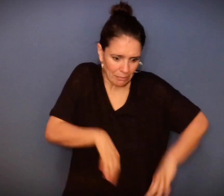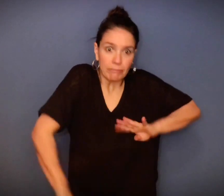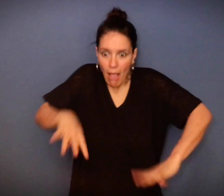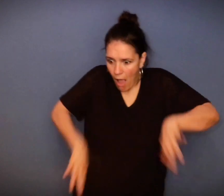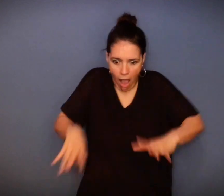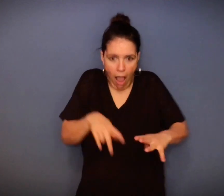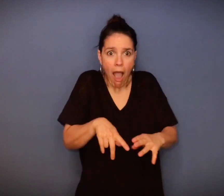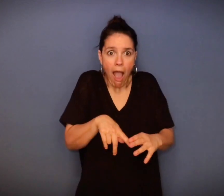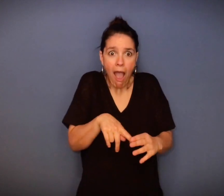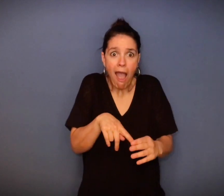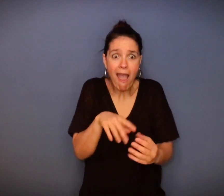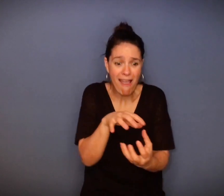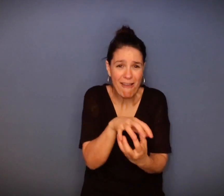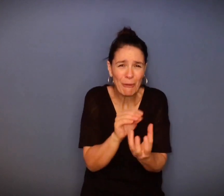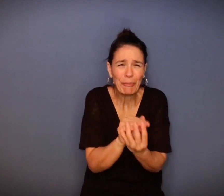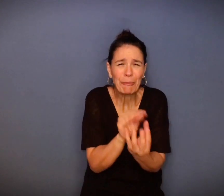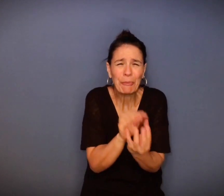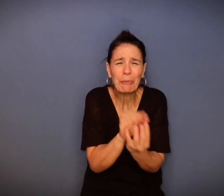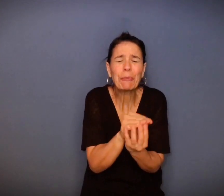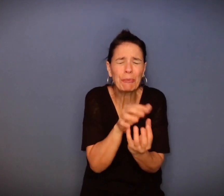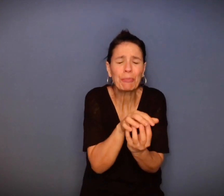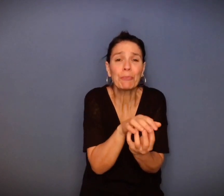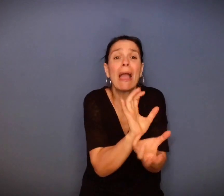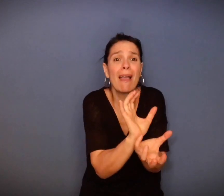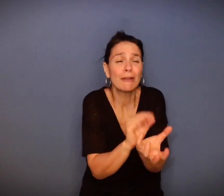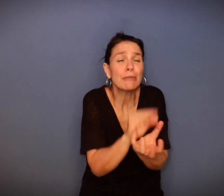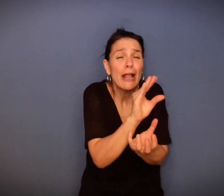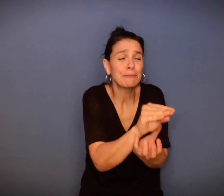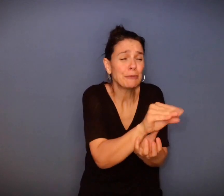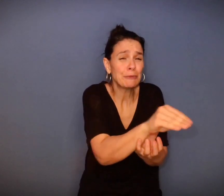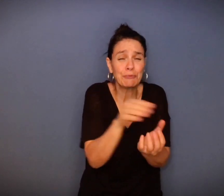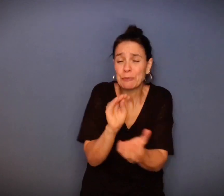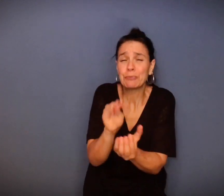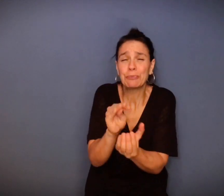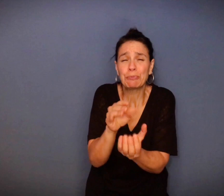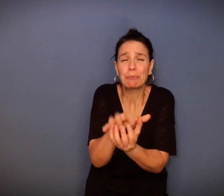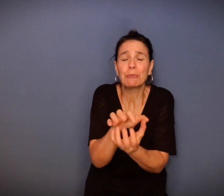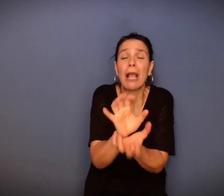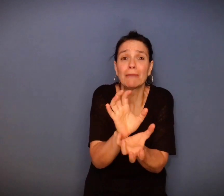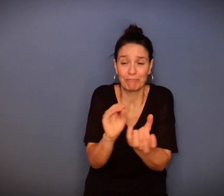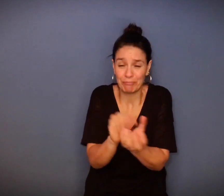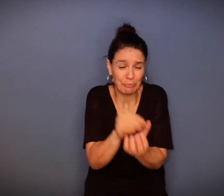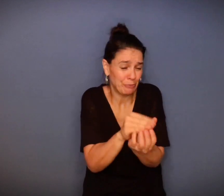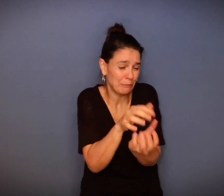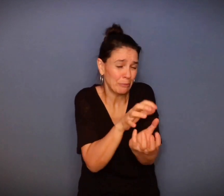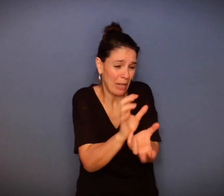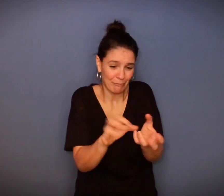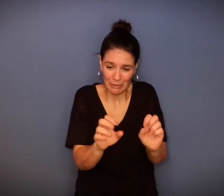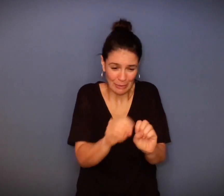déjà. Soudain, les œufs craquèrent. Les oisillons brisaient leurs coquilles en